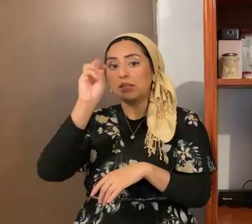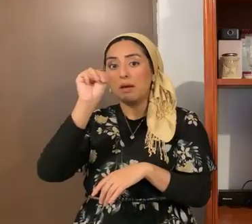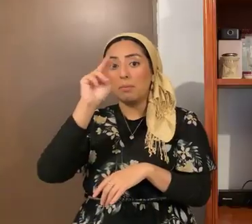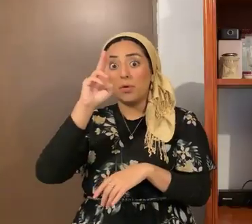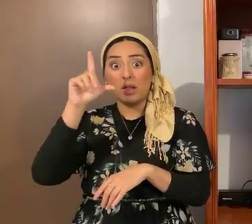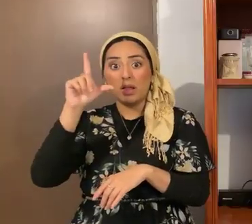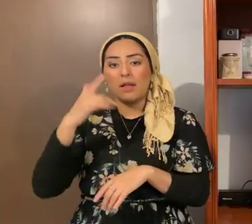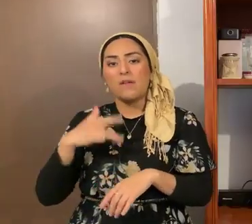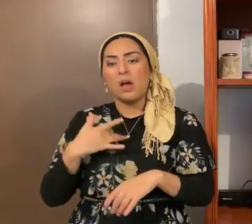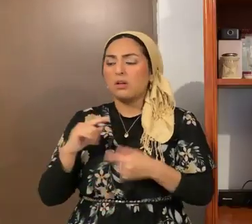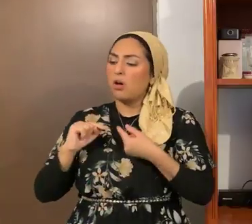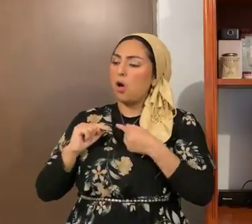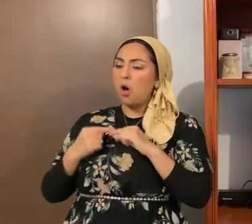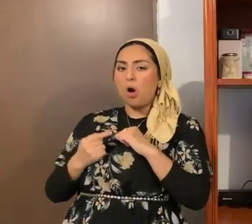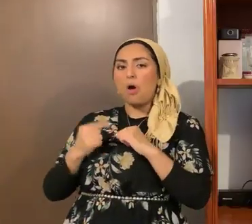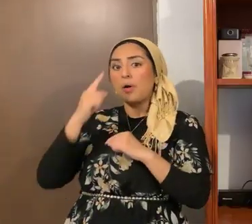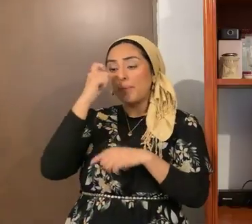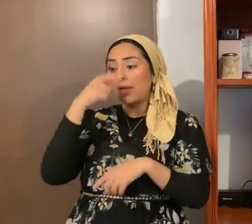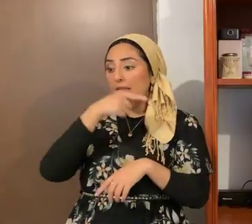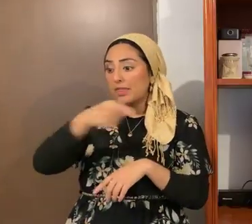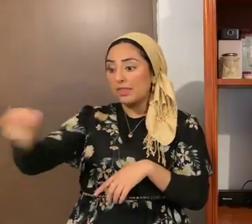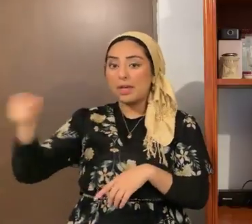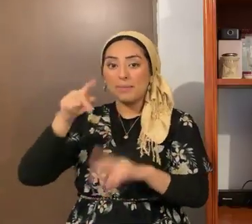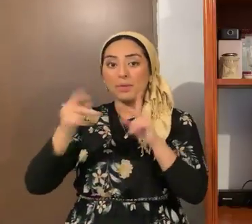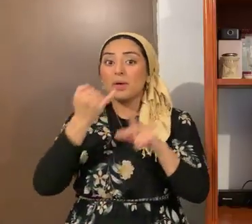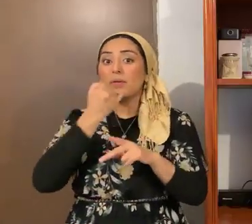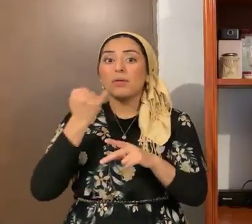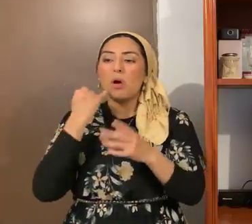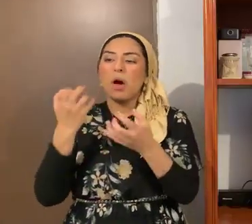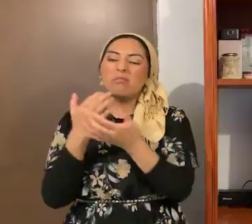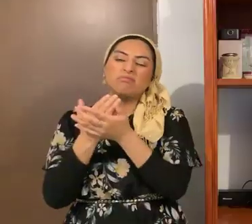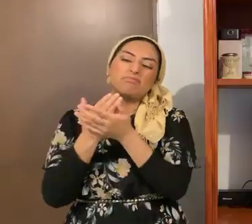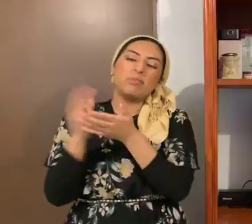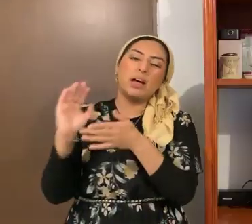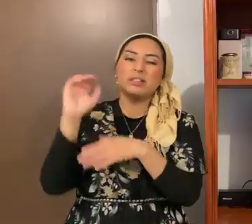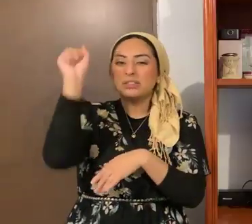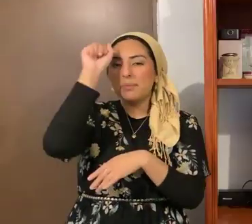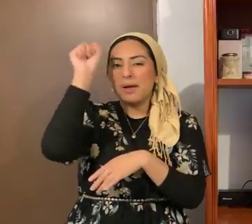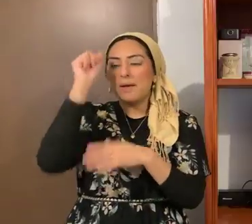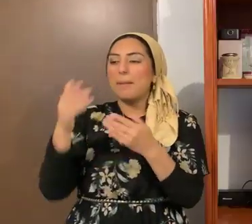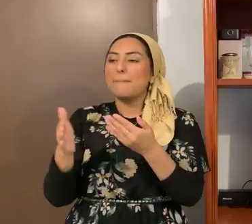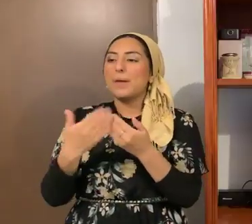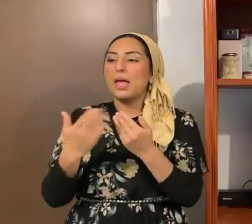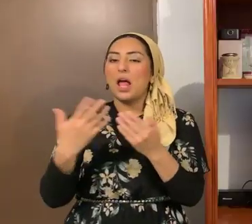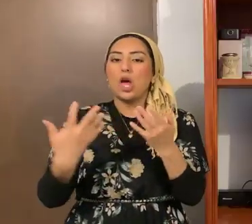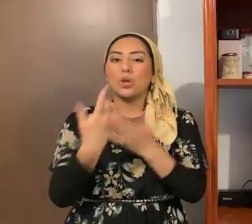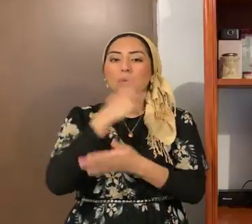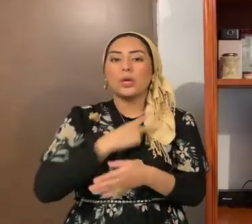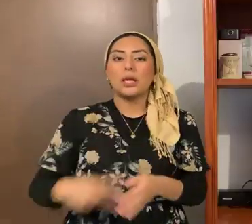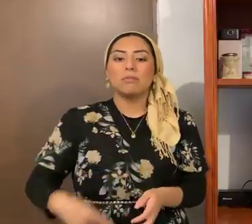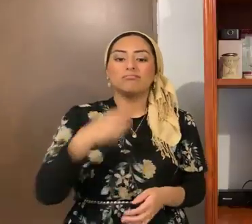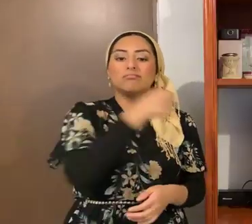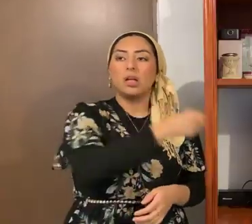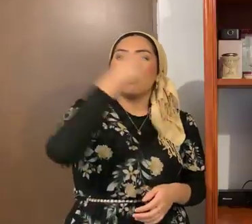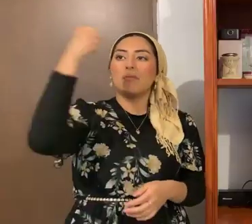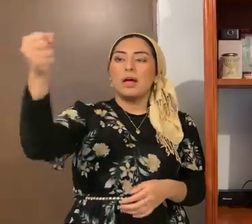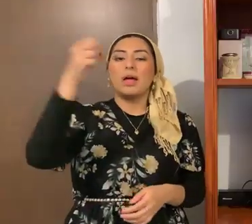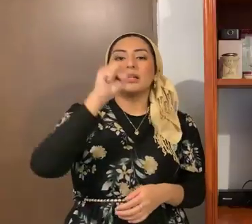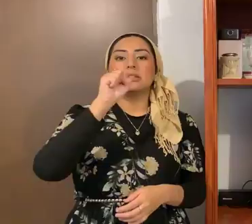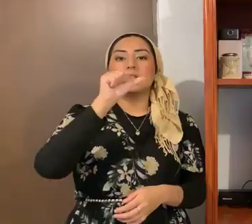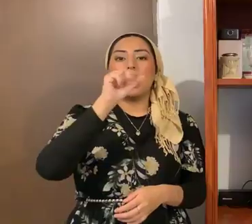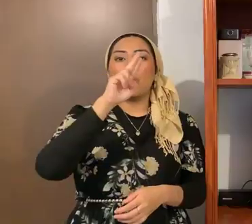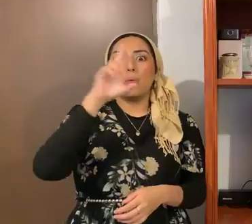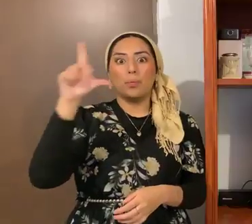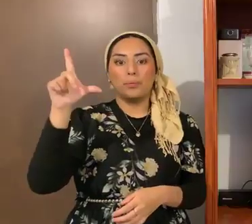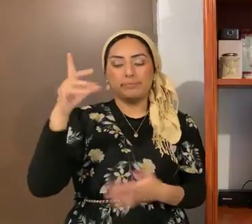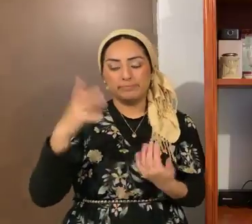sintió ofendido porque querían restarle el liderazgo. Pero vamos a ver que todo estaba en el plan del Eterno. Ahora, anoten